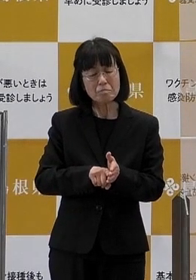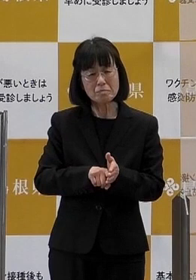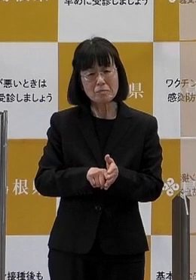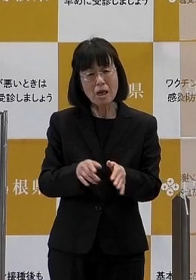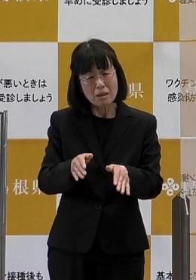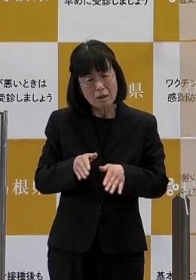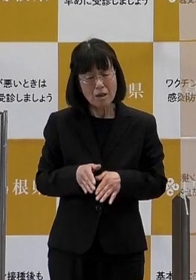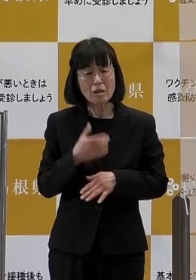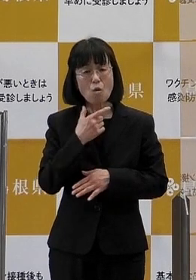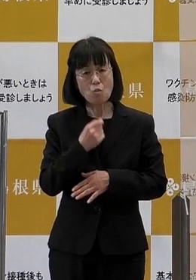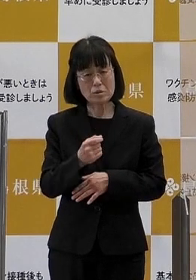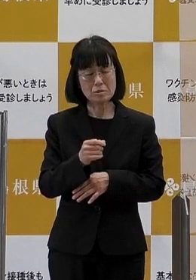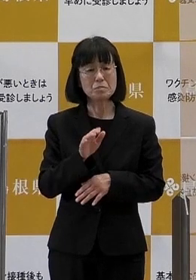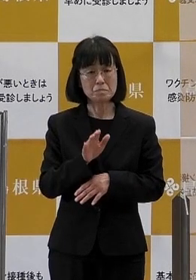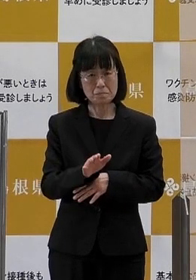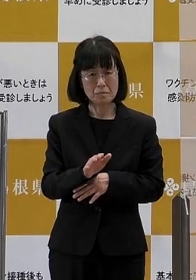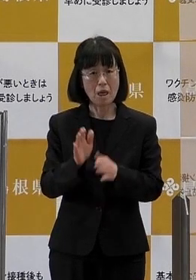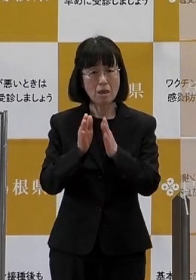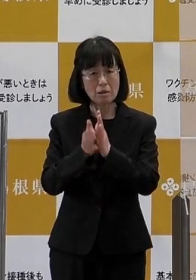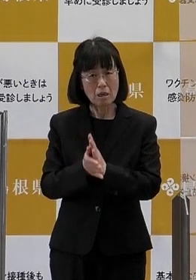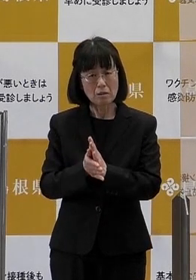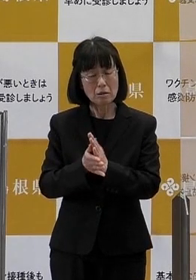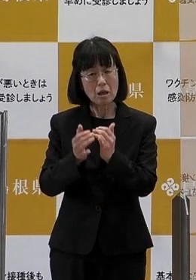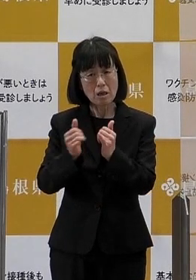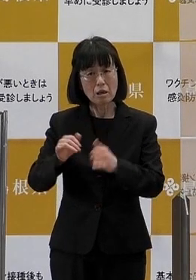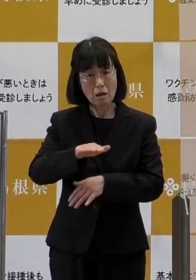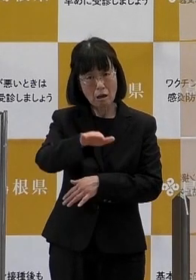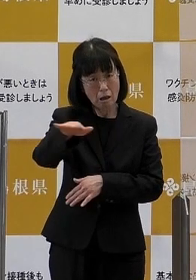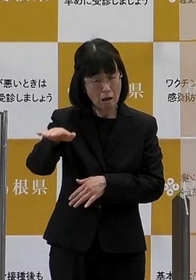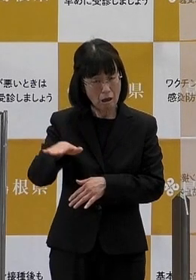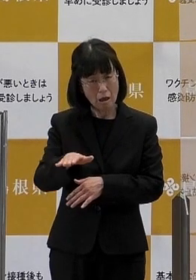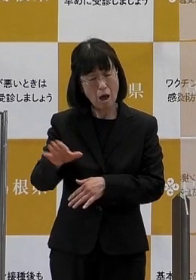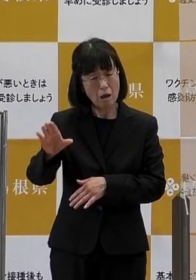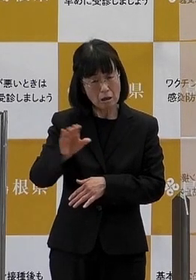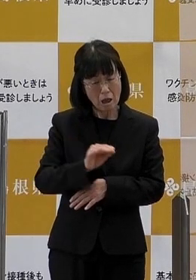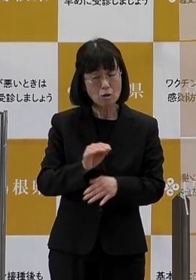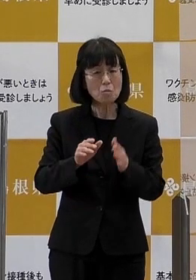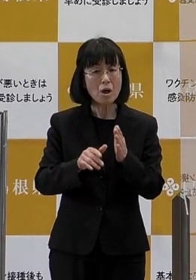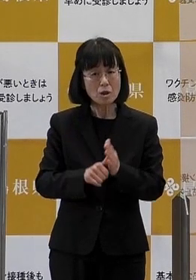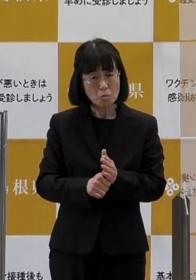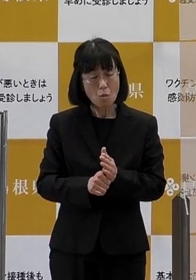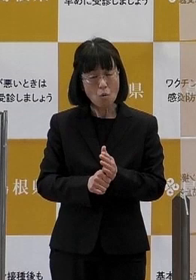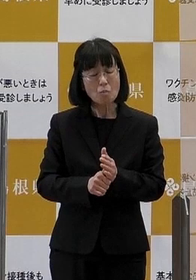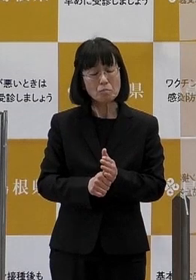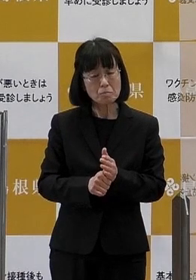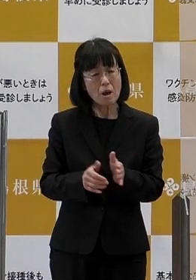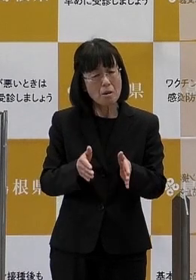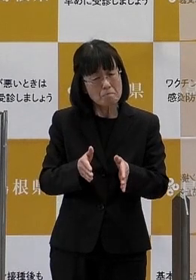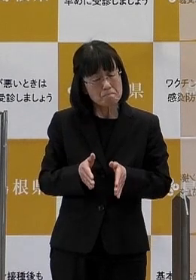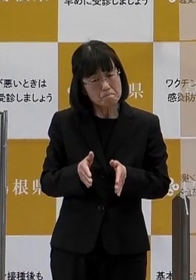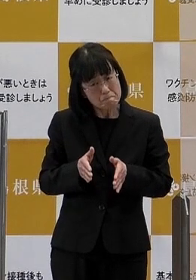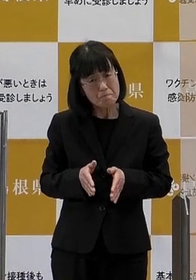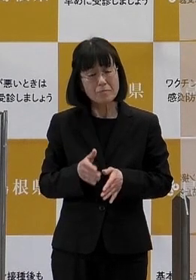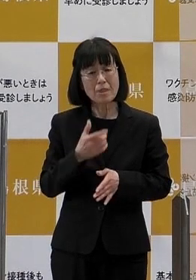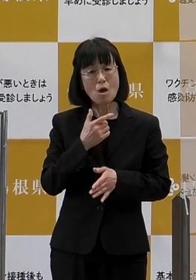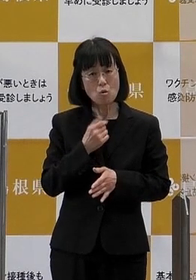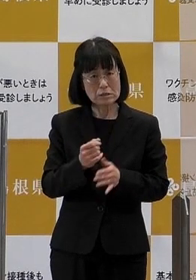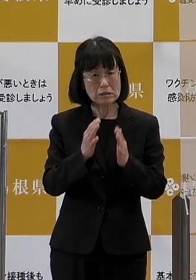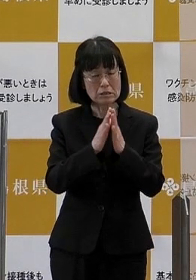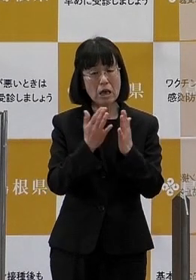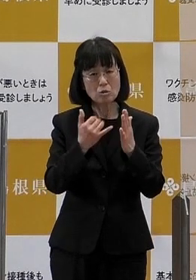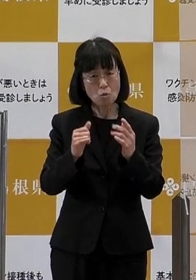ください。県外からの規制につきましても極力控えていただくようご家族